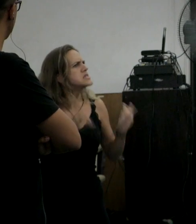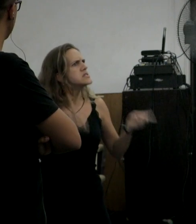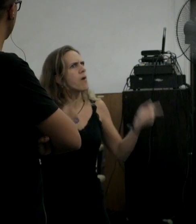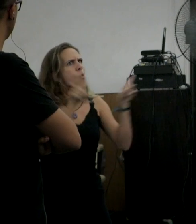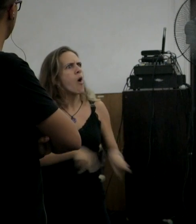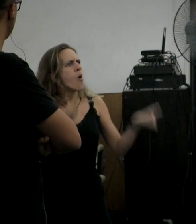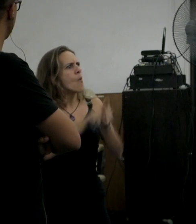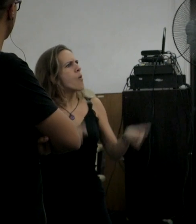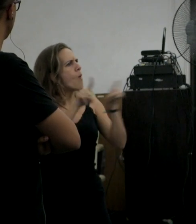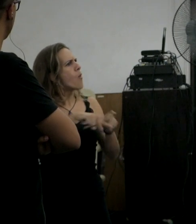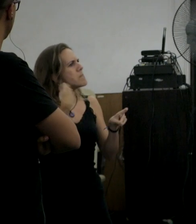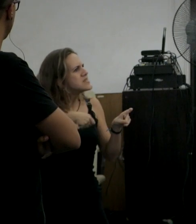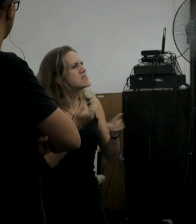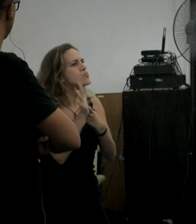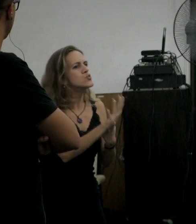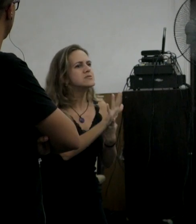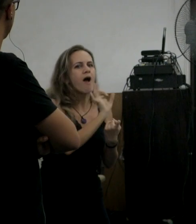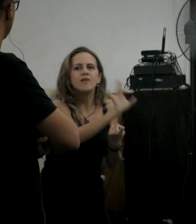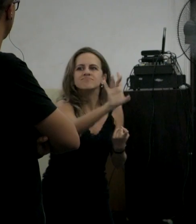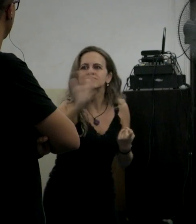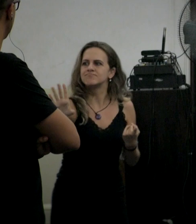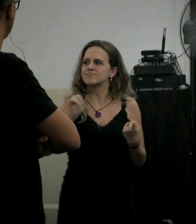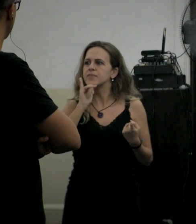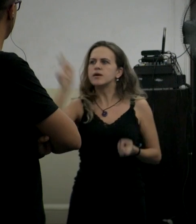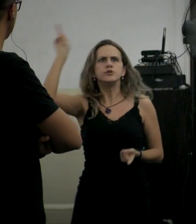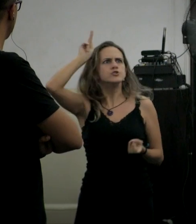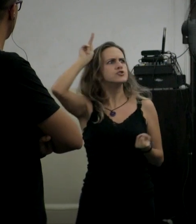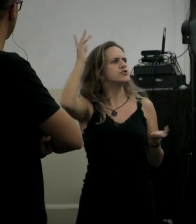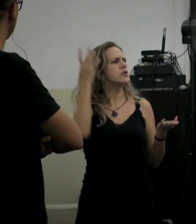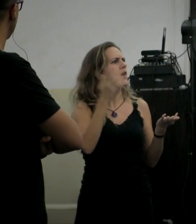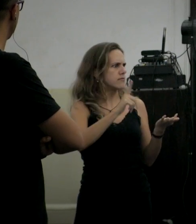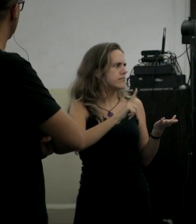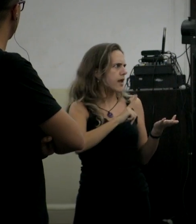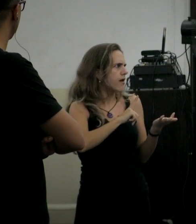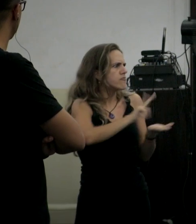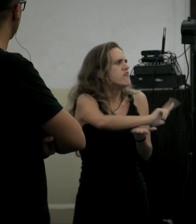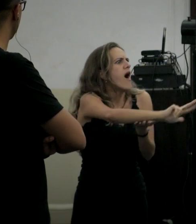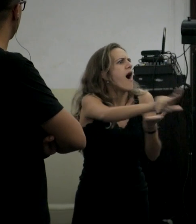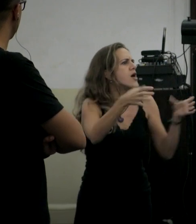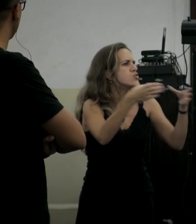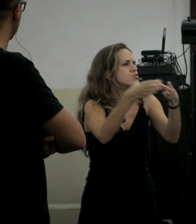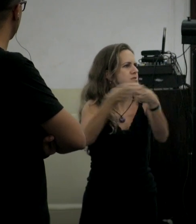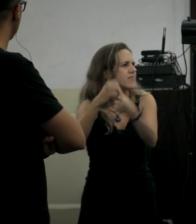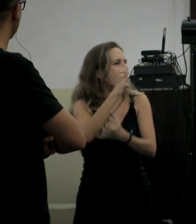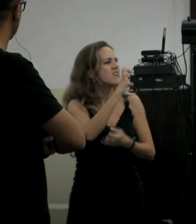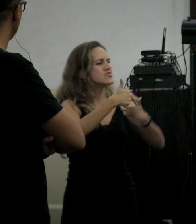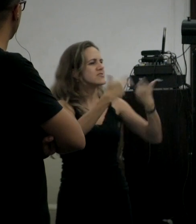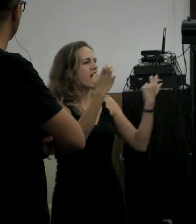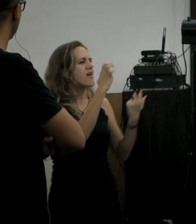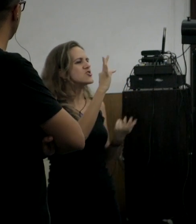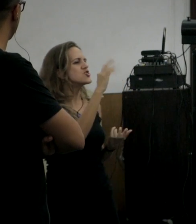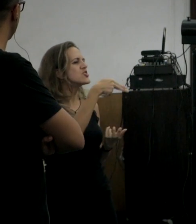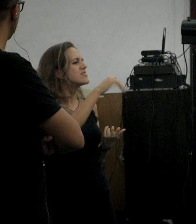porque parece que se repete sempre as mesmas notícias, sempre, e mostram sempre esses casos, tanto com relação à população